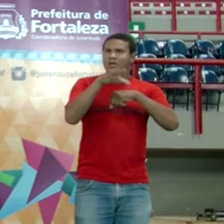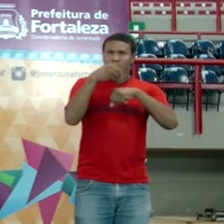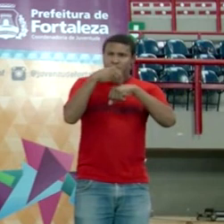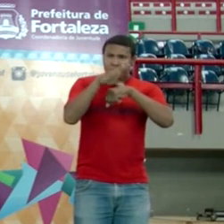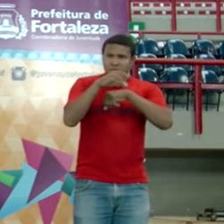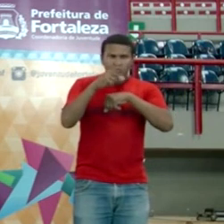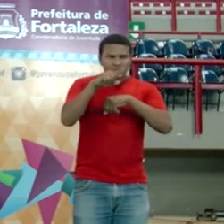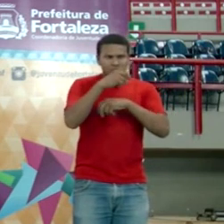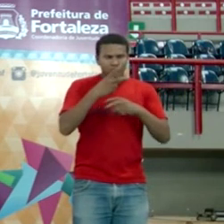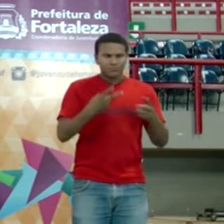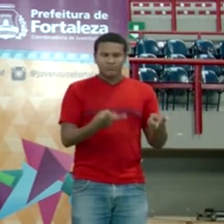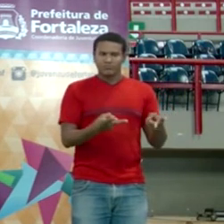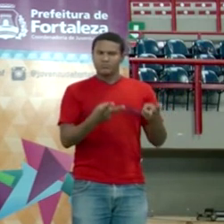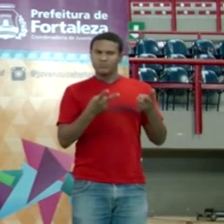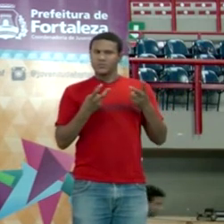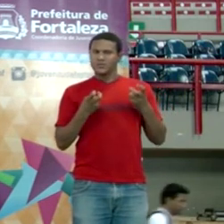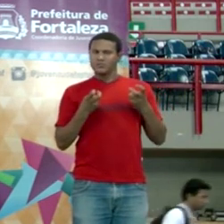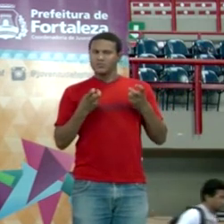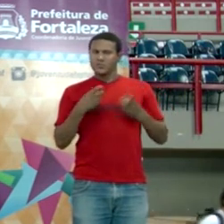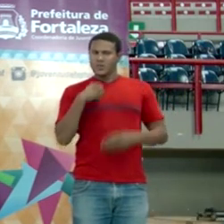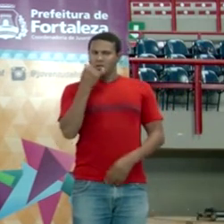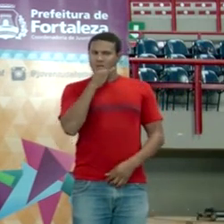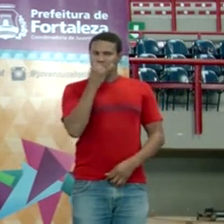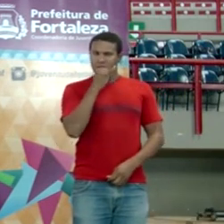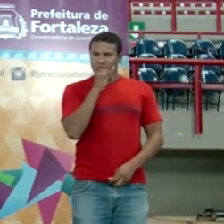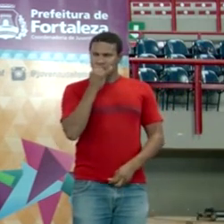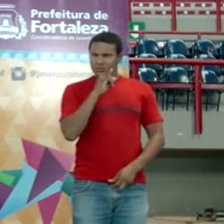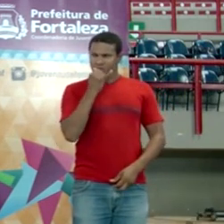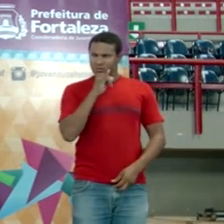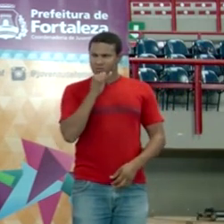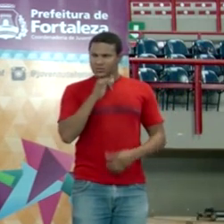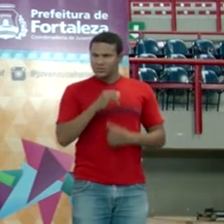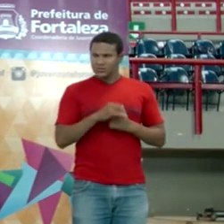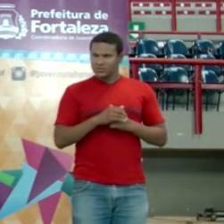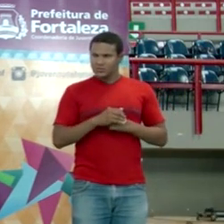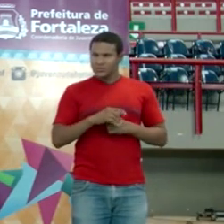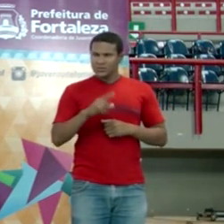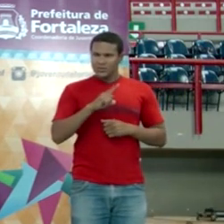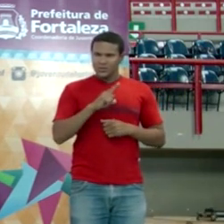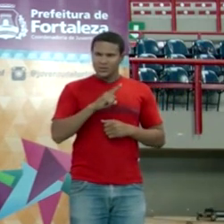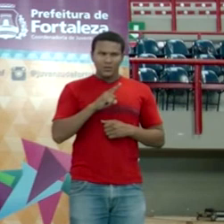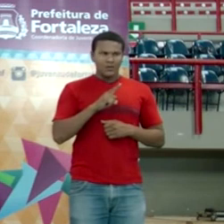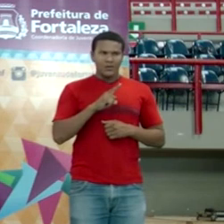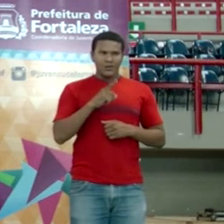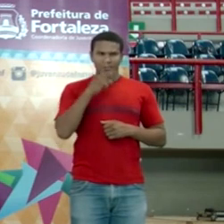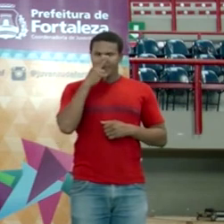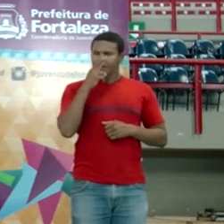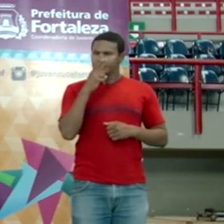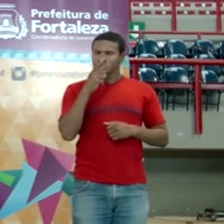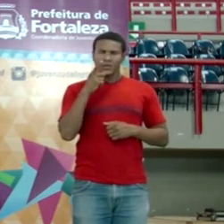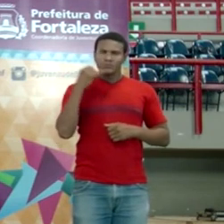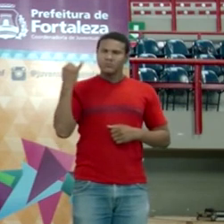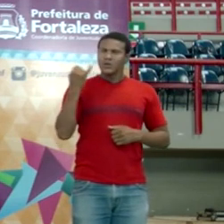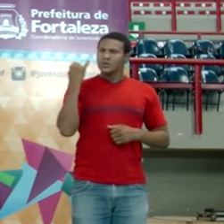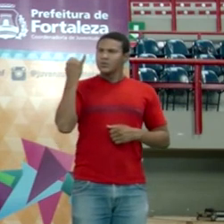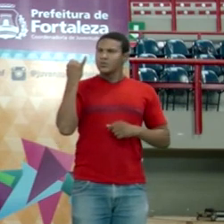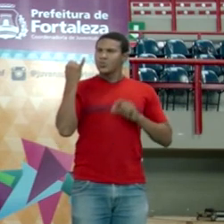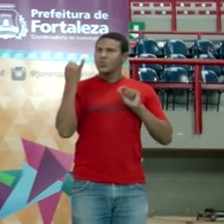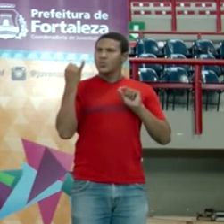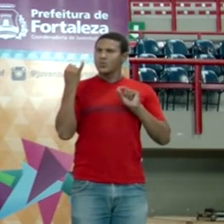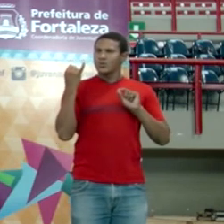devem perceber que energia nos move. Outro ponto importante do nosso TD hoje é